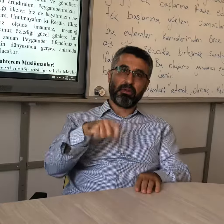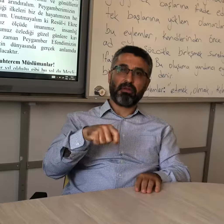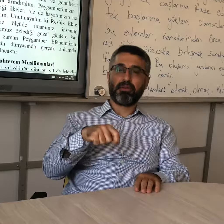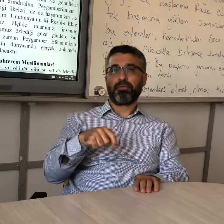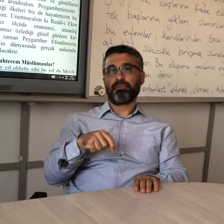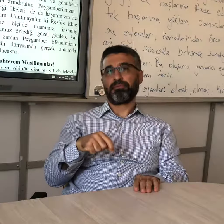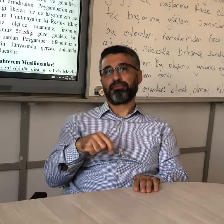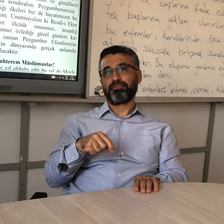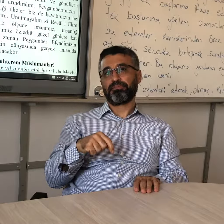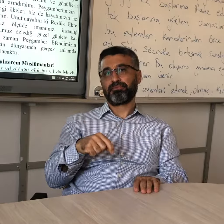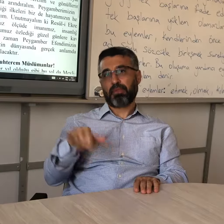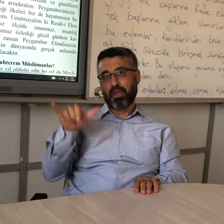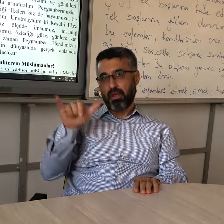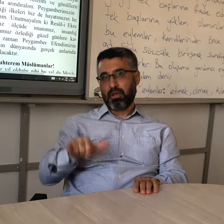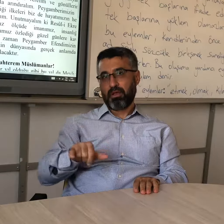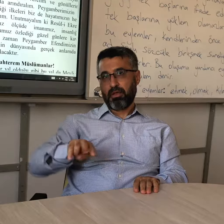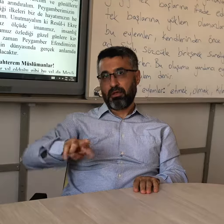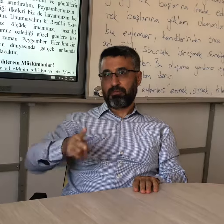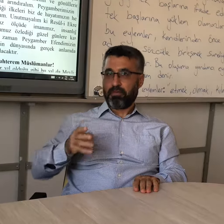hakkı ve hakikati öğreten,